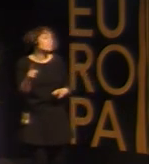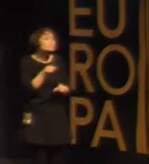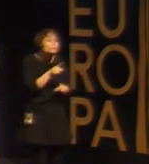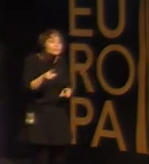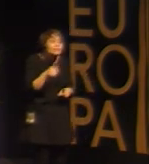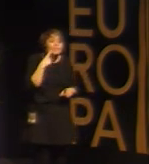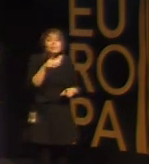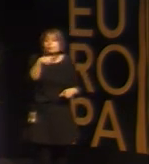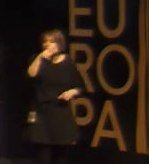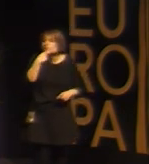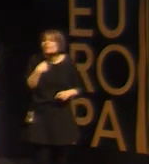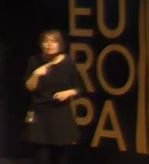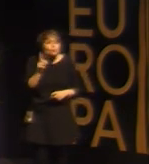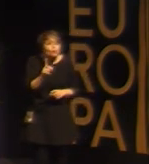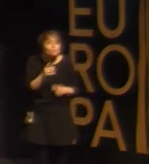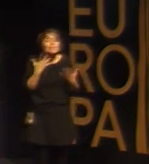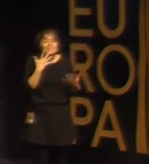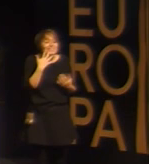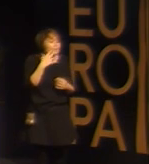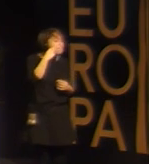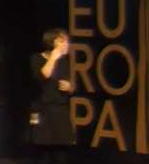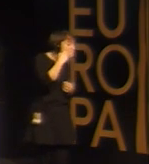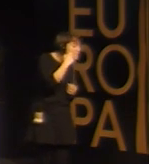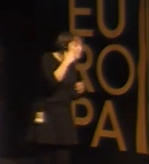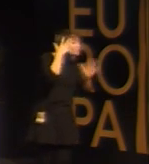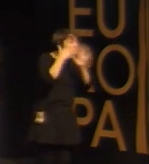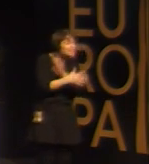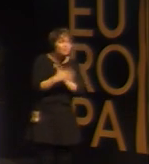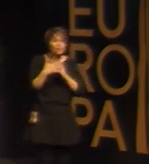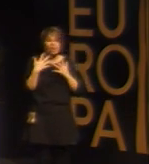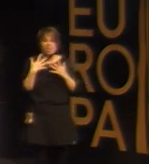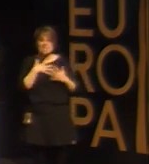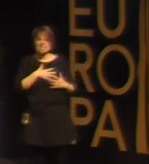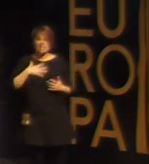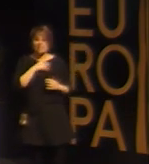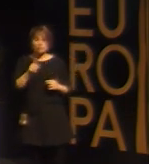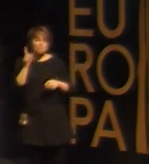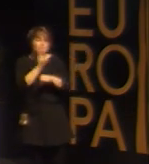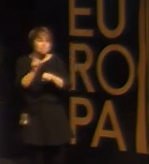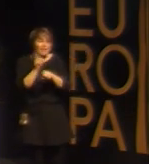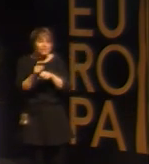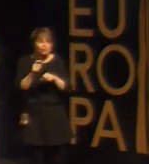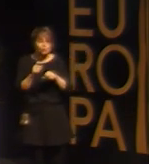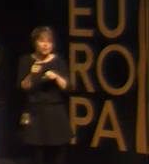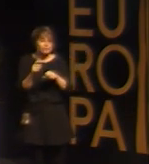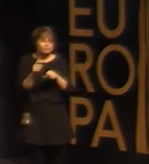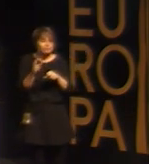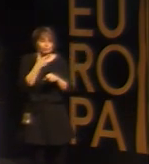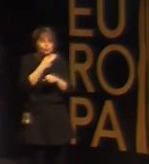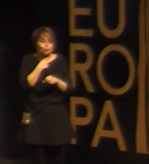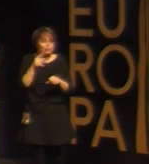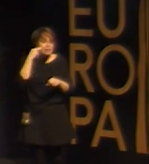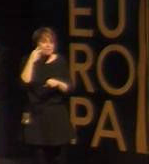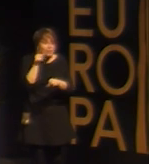y vaya a decir como que no si el miedo fuese desagradable las pelis de miedo jamás harían taquilla